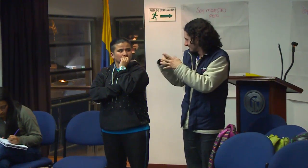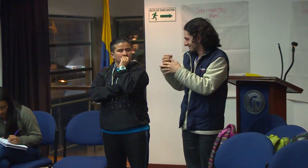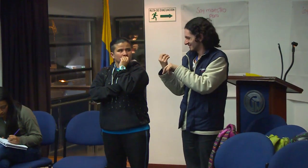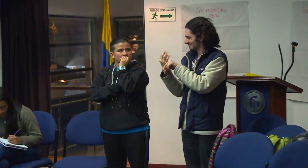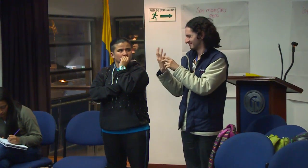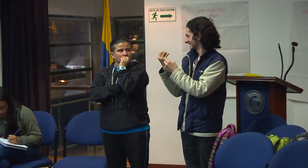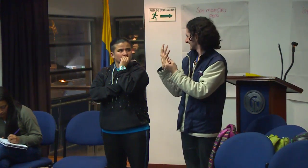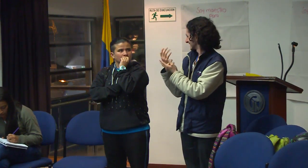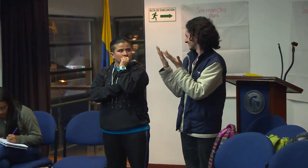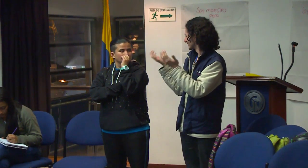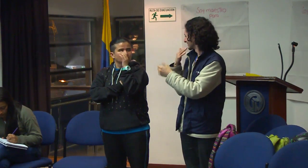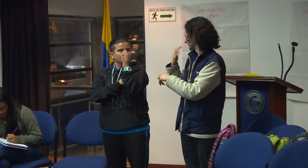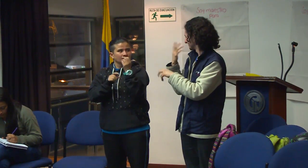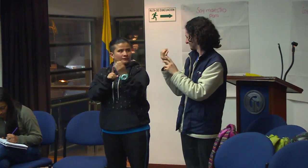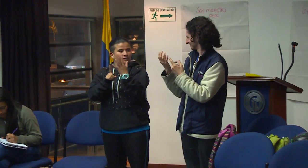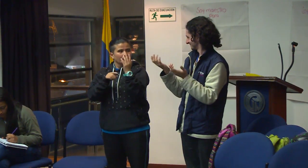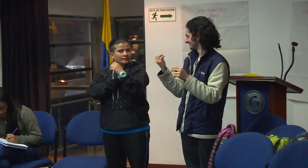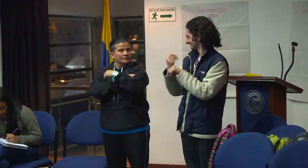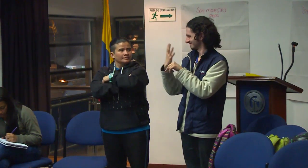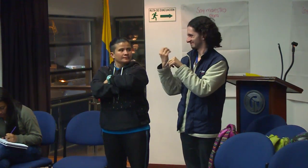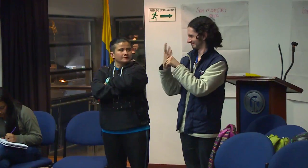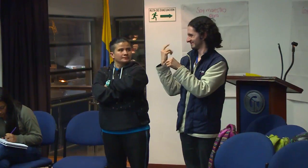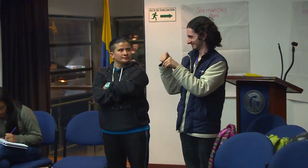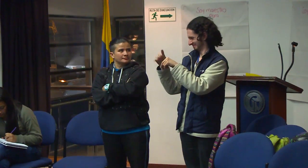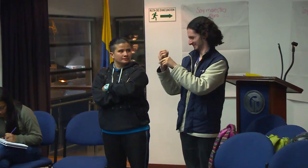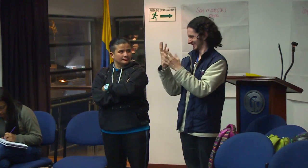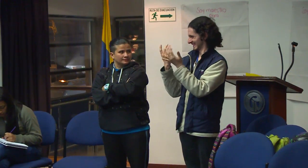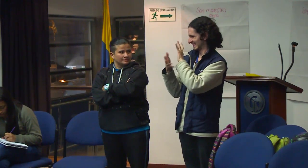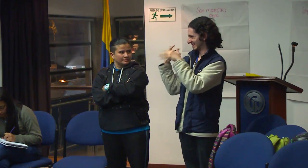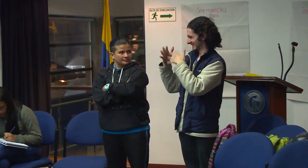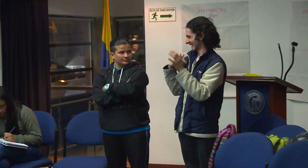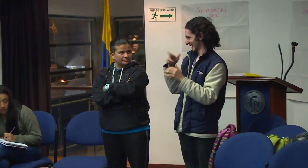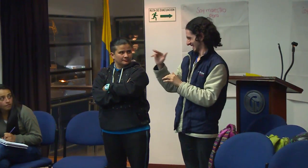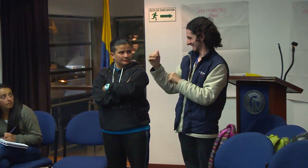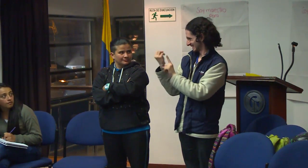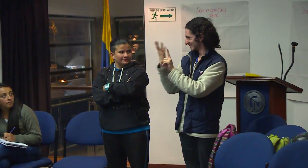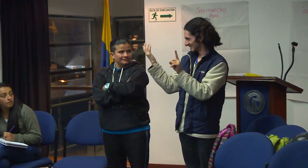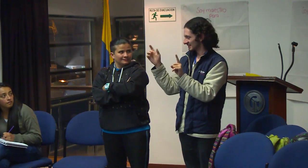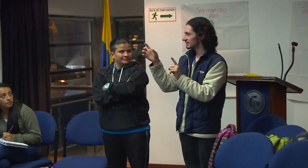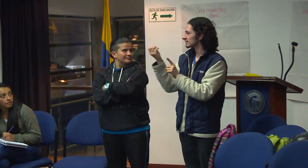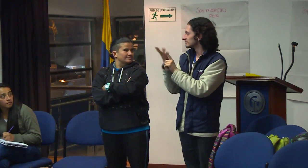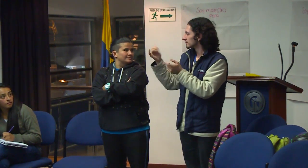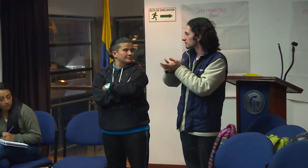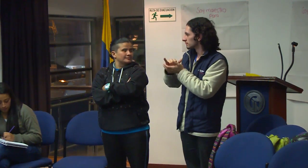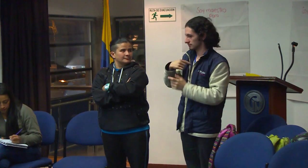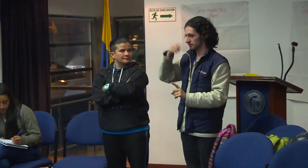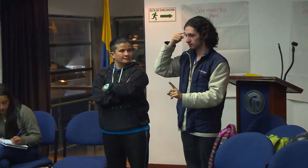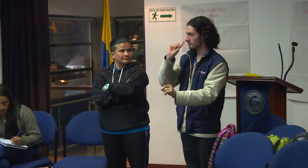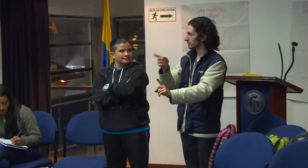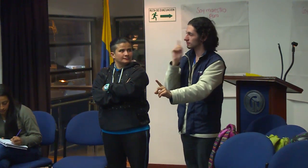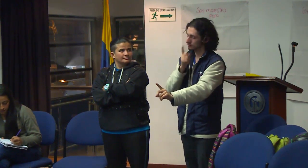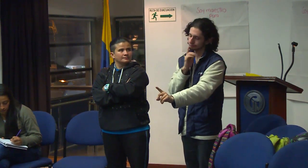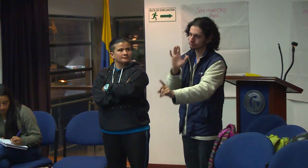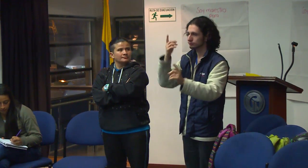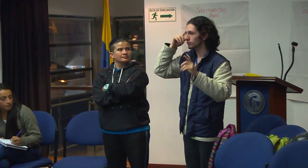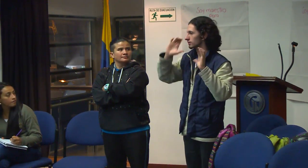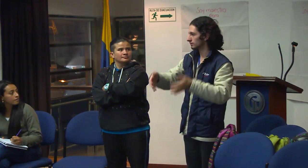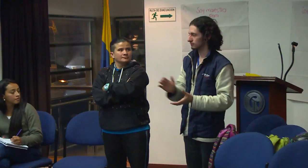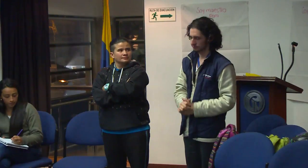en las personas en la realidad, ¿sí? No sé, en Arcoíris, en la alteridad, frente a la alteridad eso